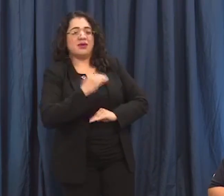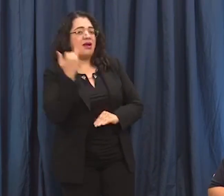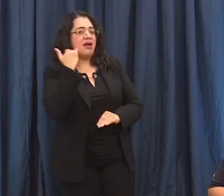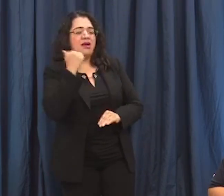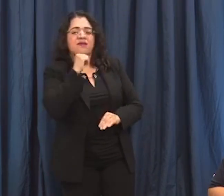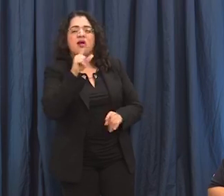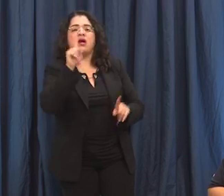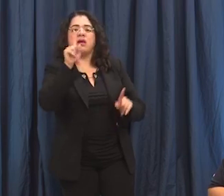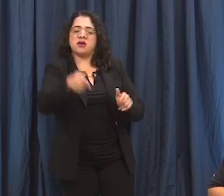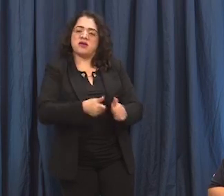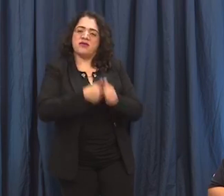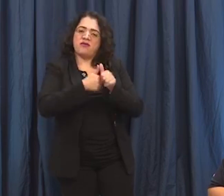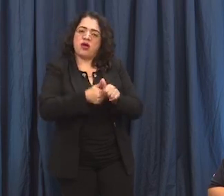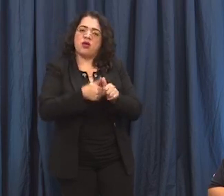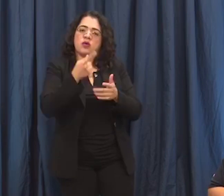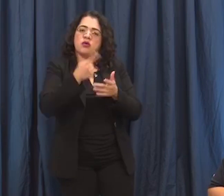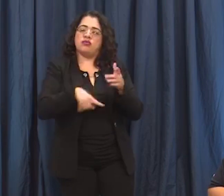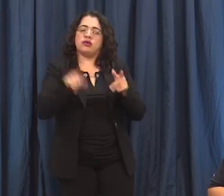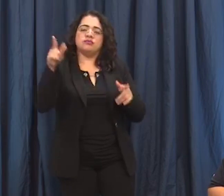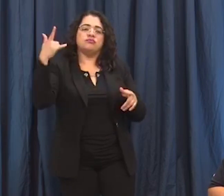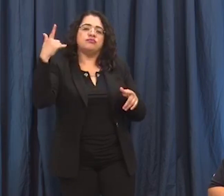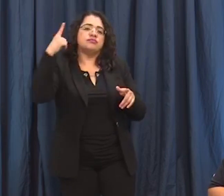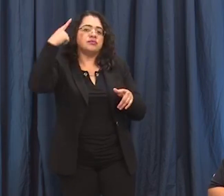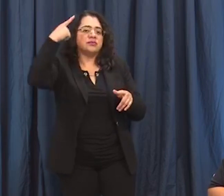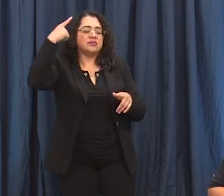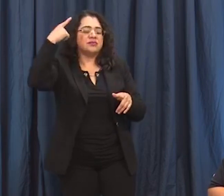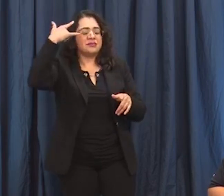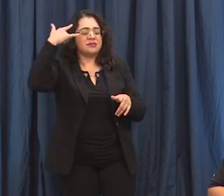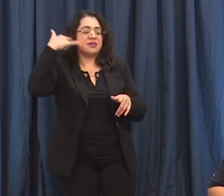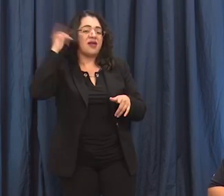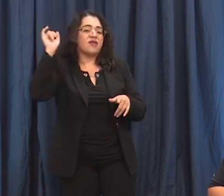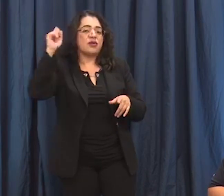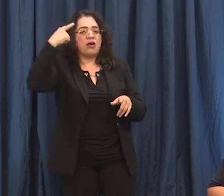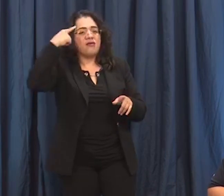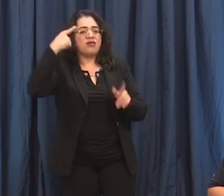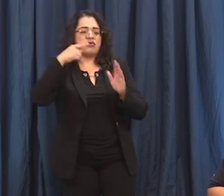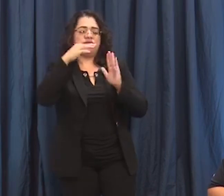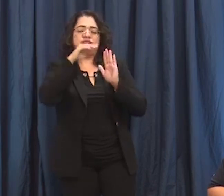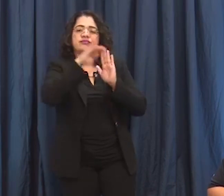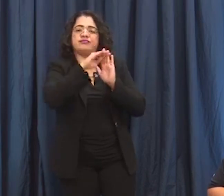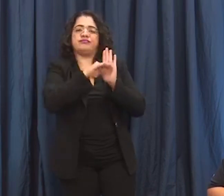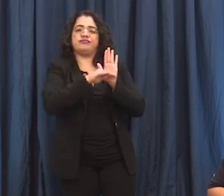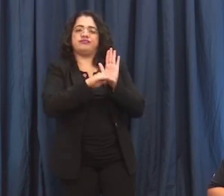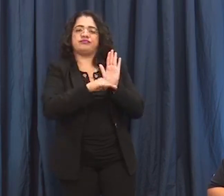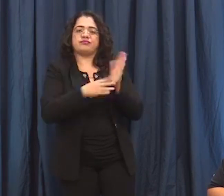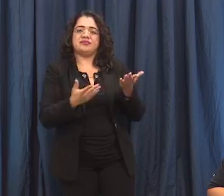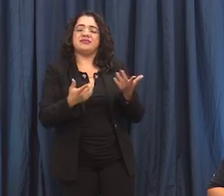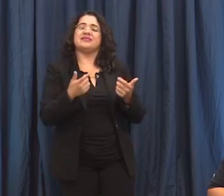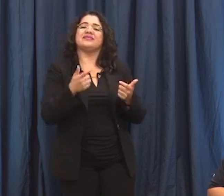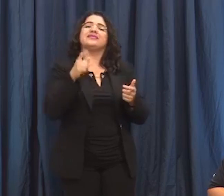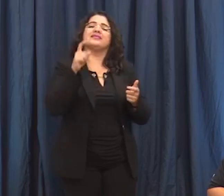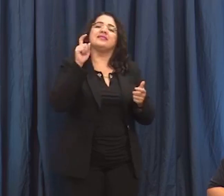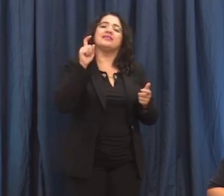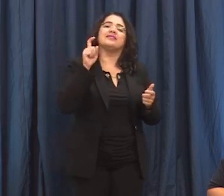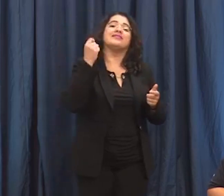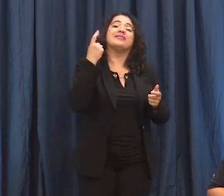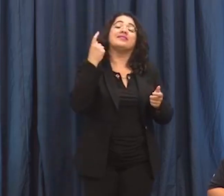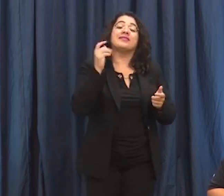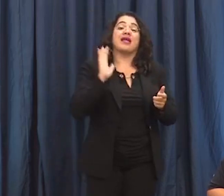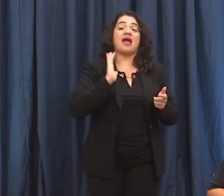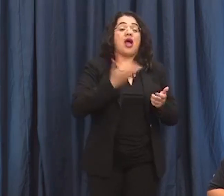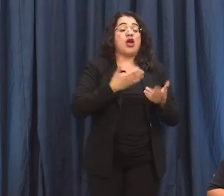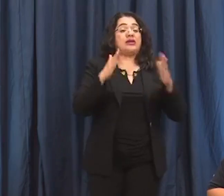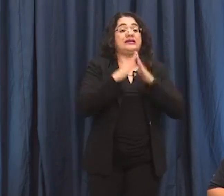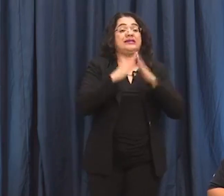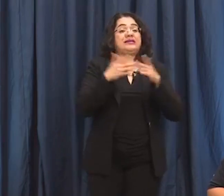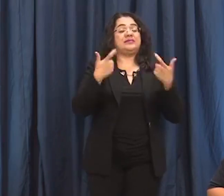Pero recordamos que estas son áreas rurales pequeñas con el número de población más bajo, no como nuestras